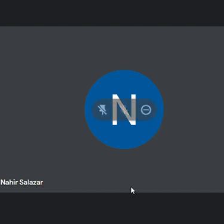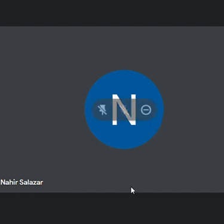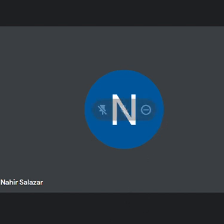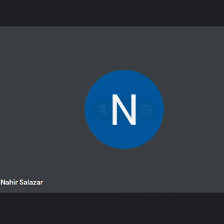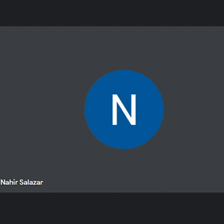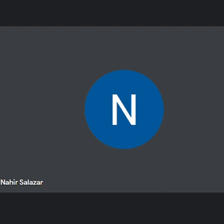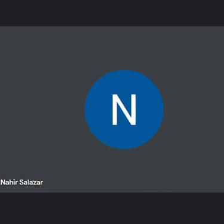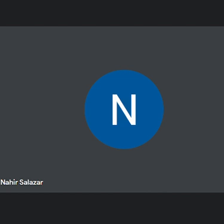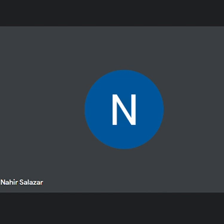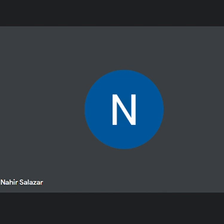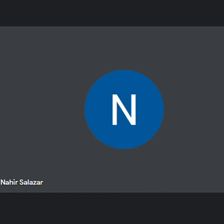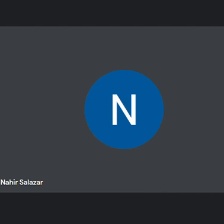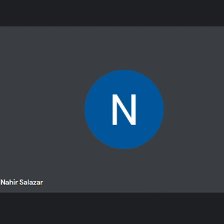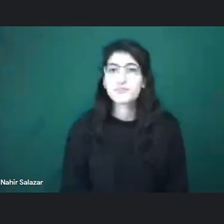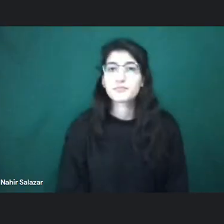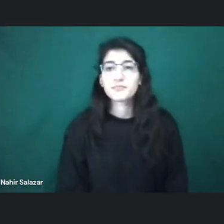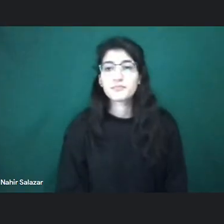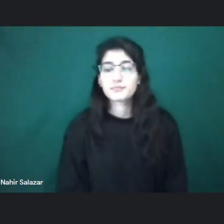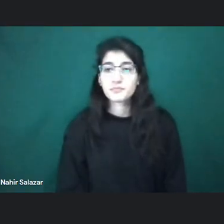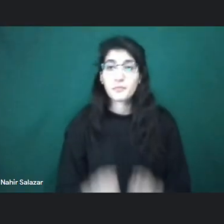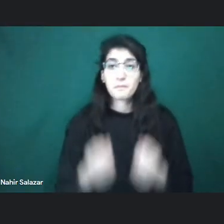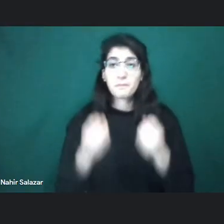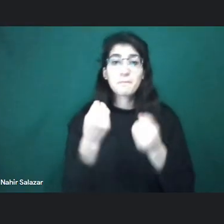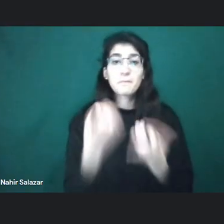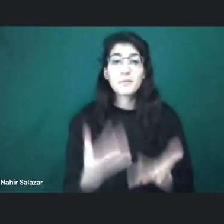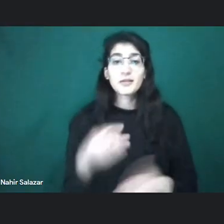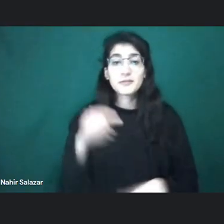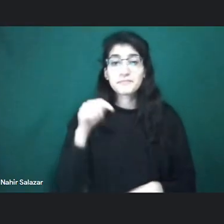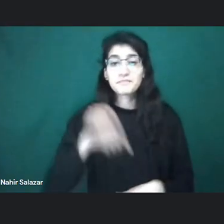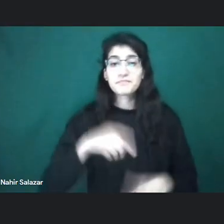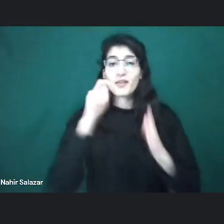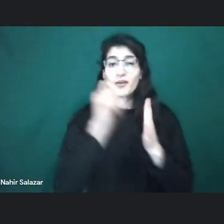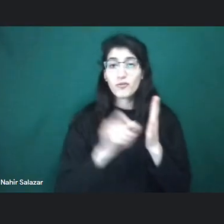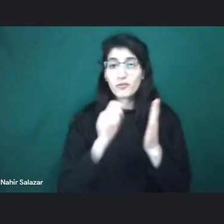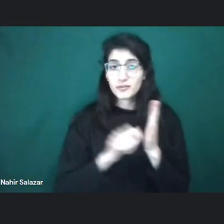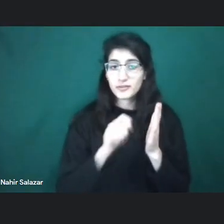Bueno, vamos a corregir esta parte